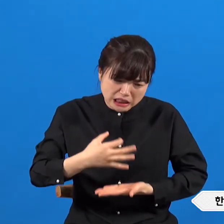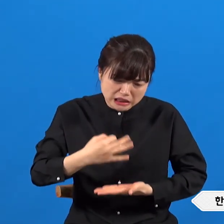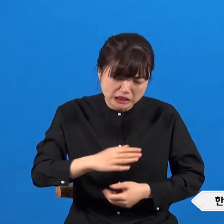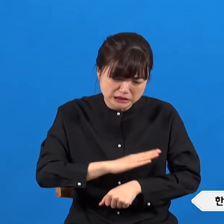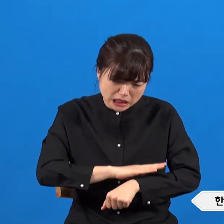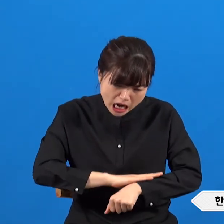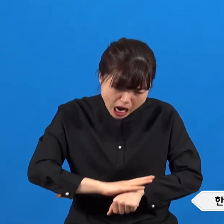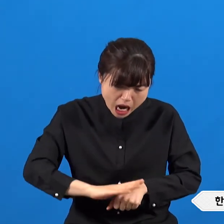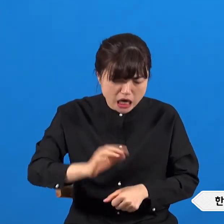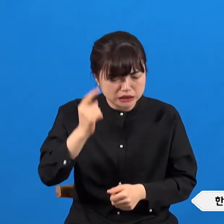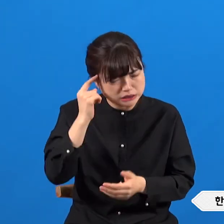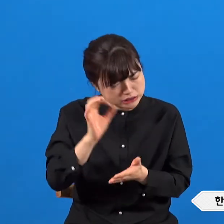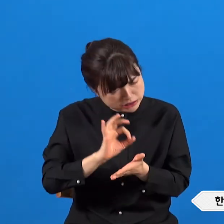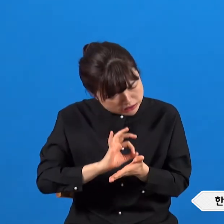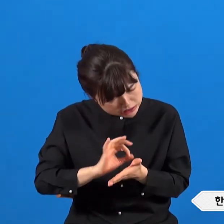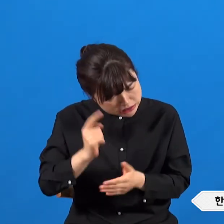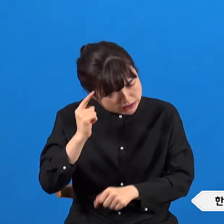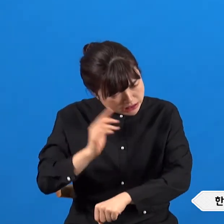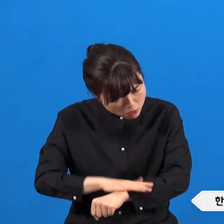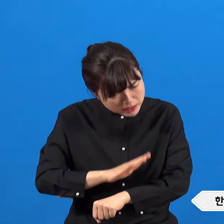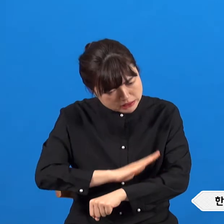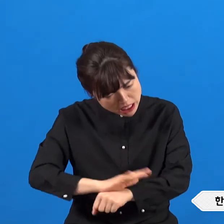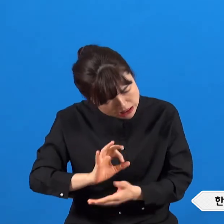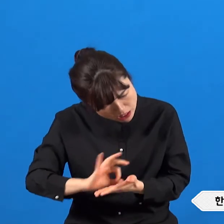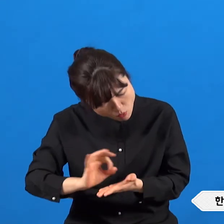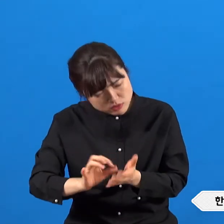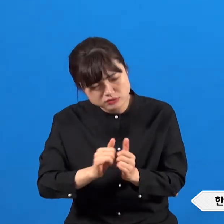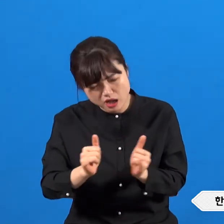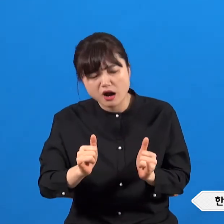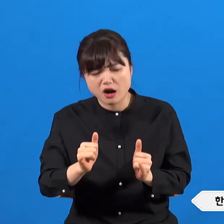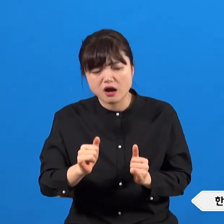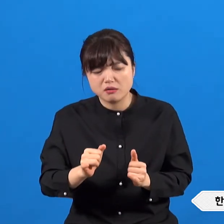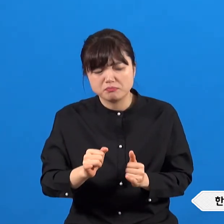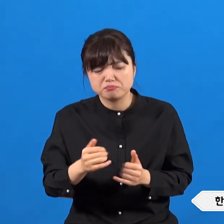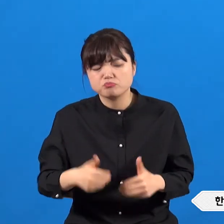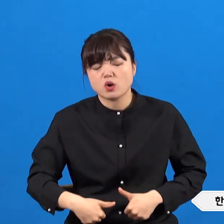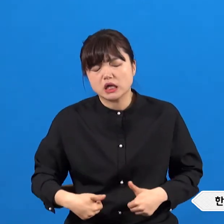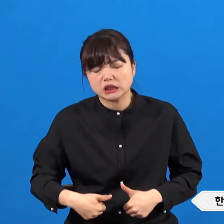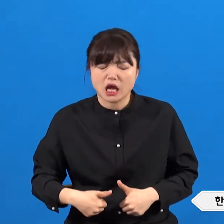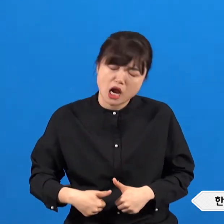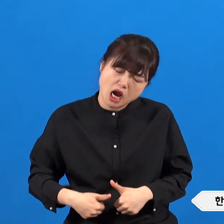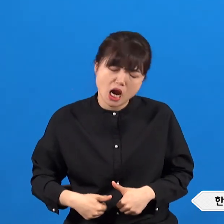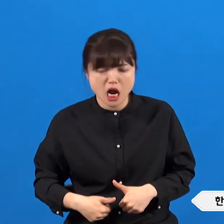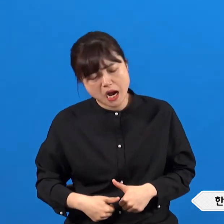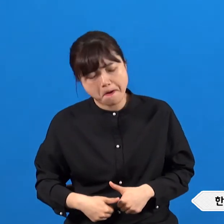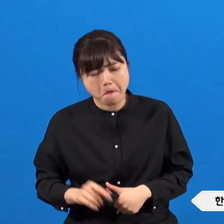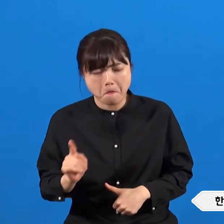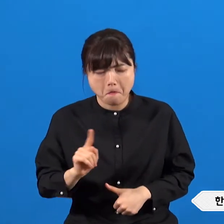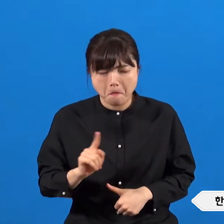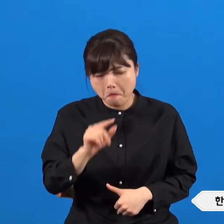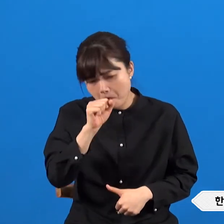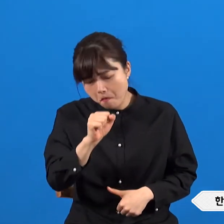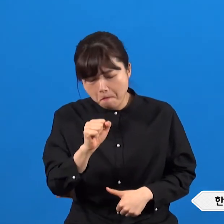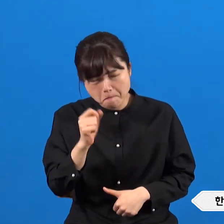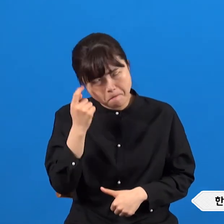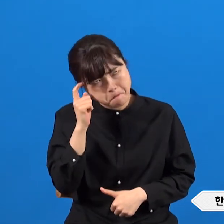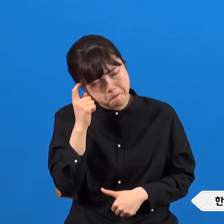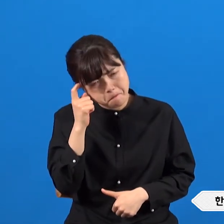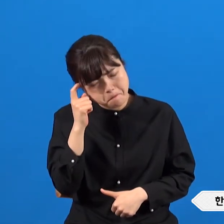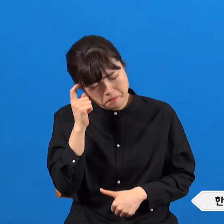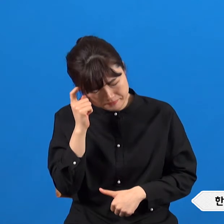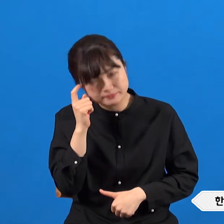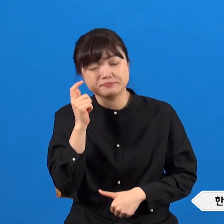너그럽고 지혜롭게 사용할 줄 아는 사람에게 유산을 물려주고 싶었습니다. 그래서